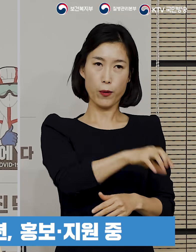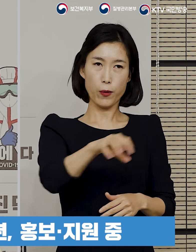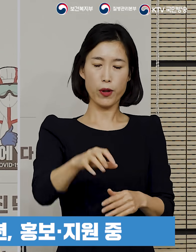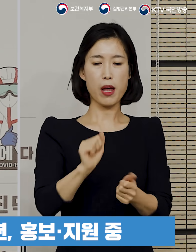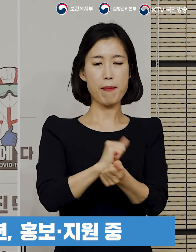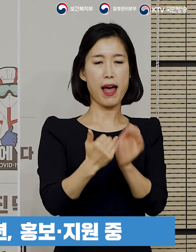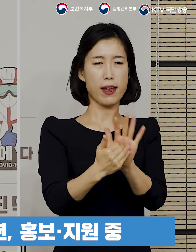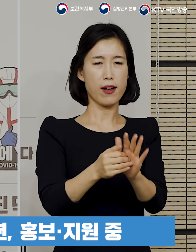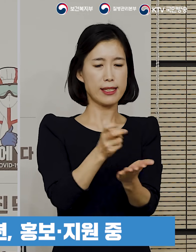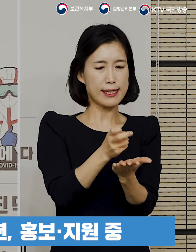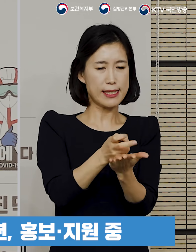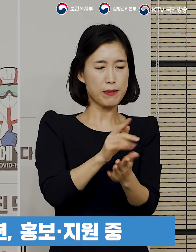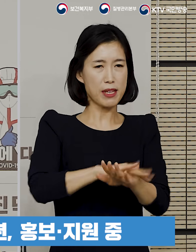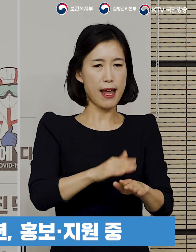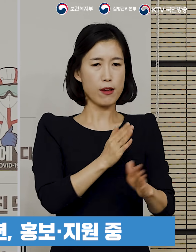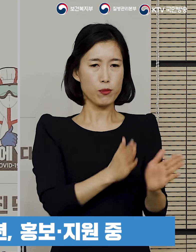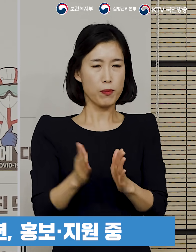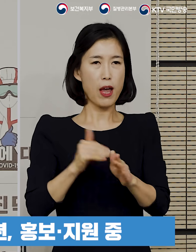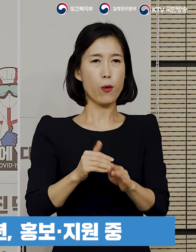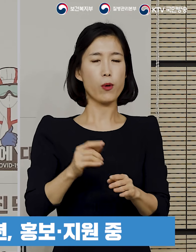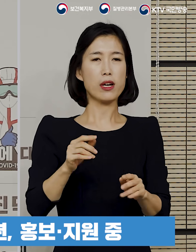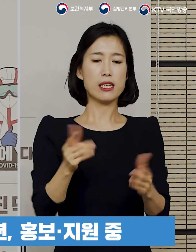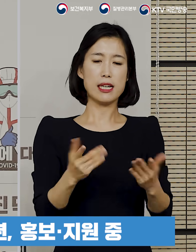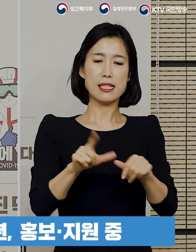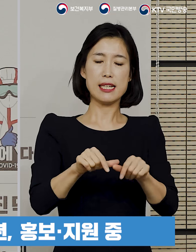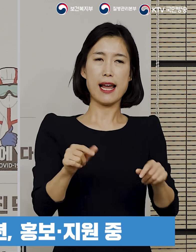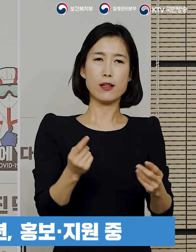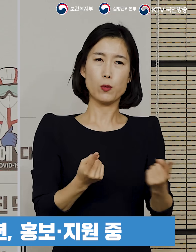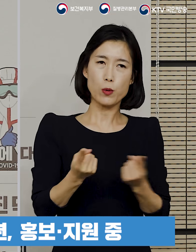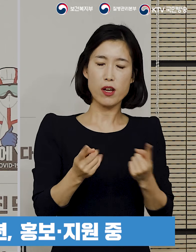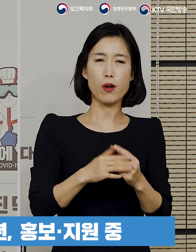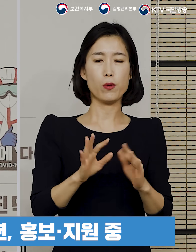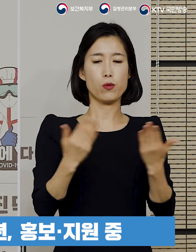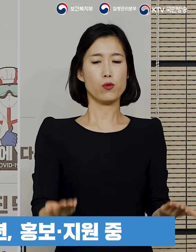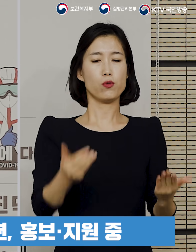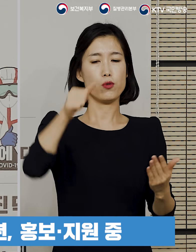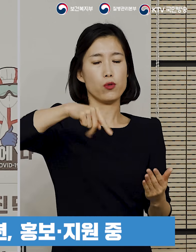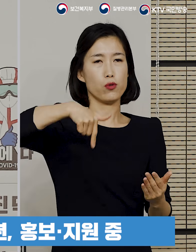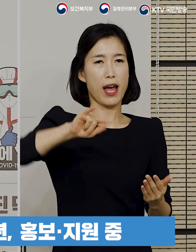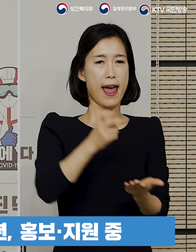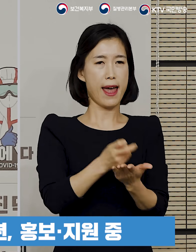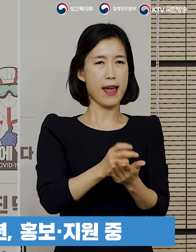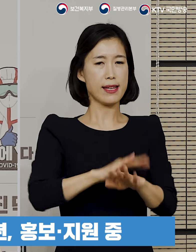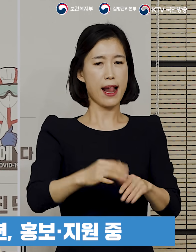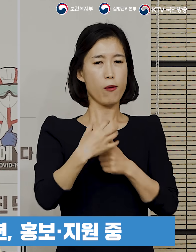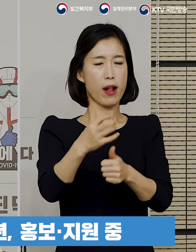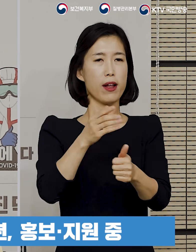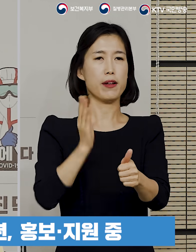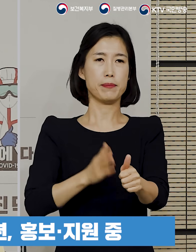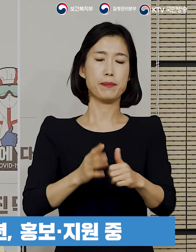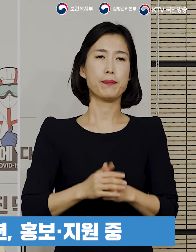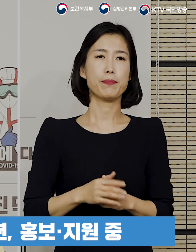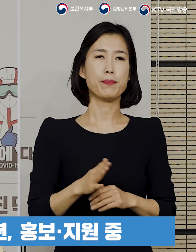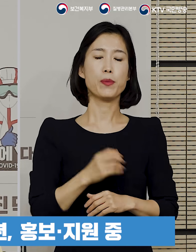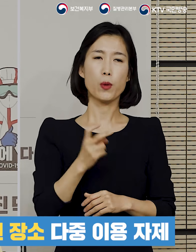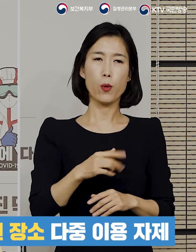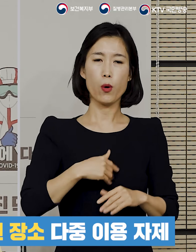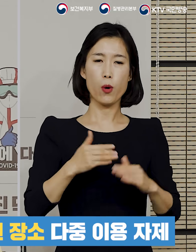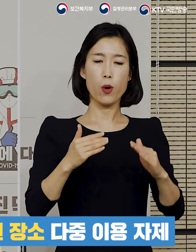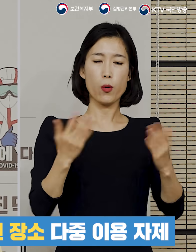사업장에서는 방역 지침을 마련하고 유연 근무제, 휴가 지도도 적극 활용하도록 할 것입니다.